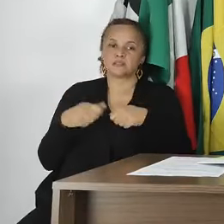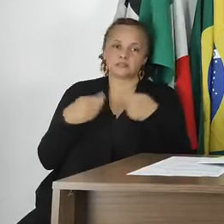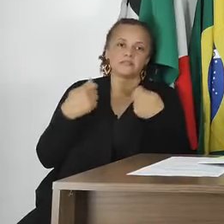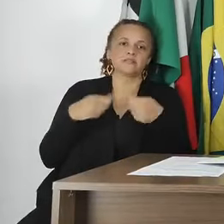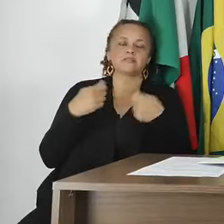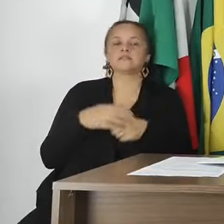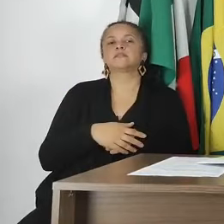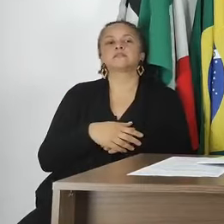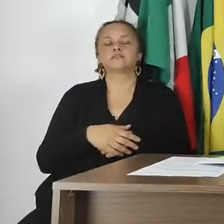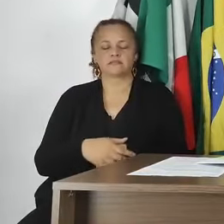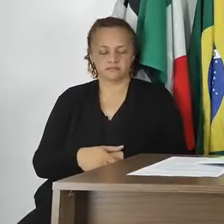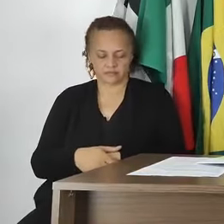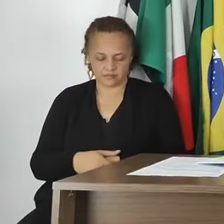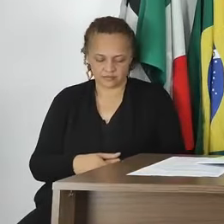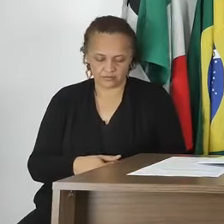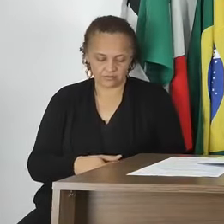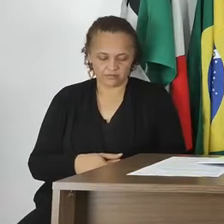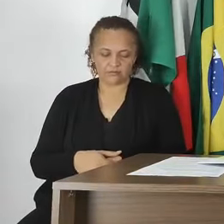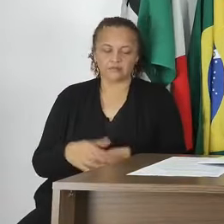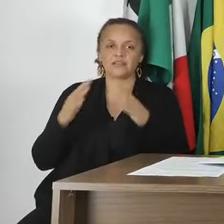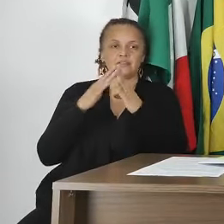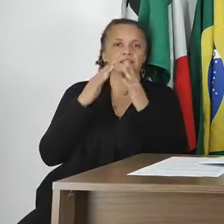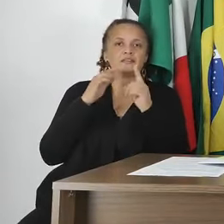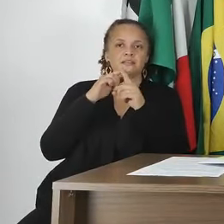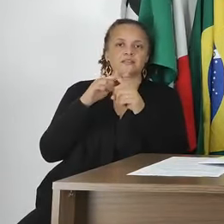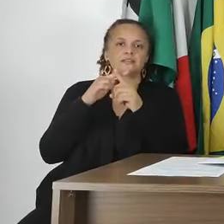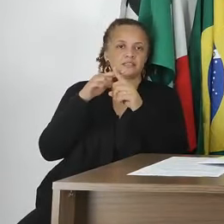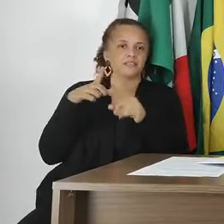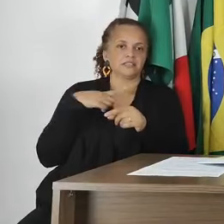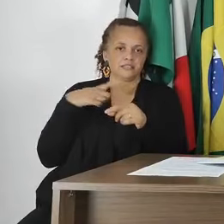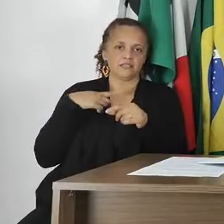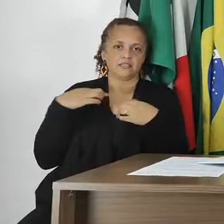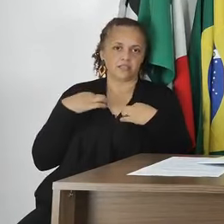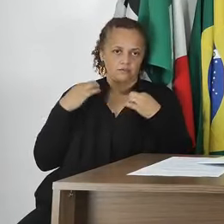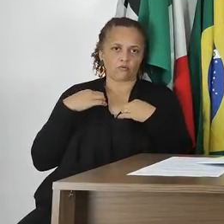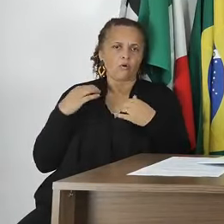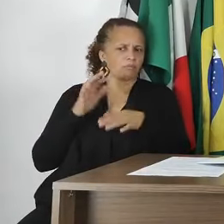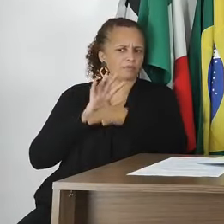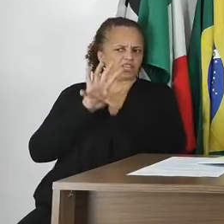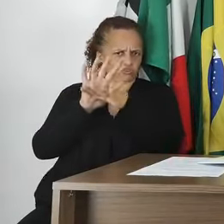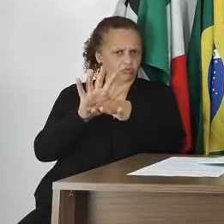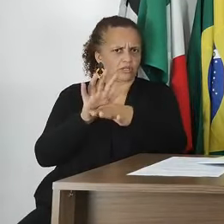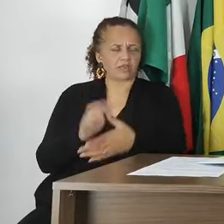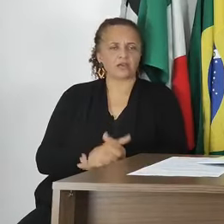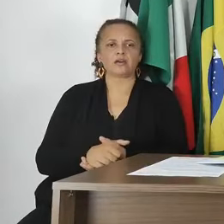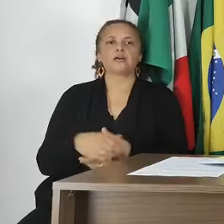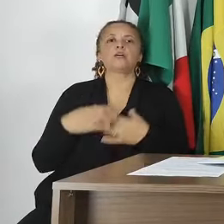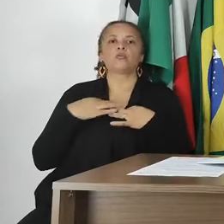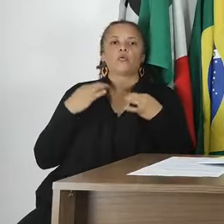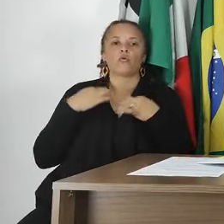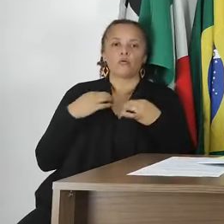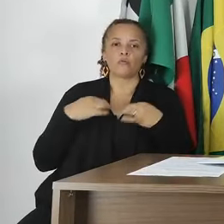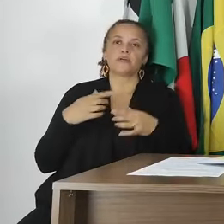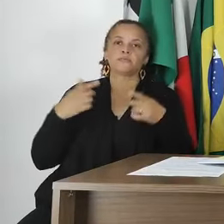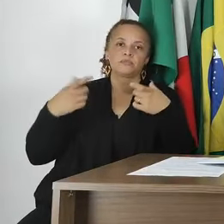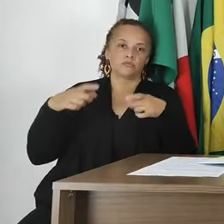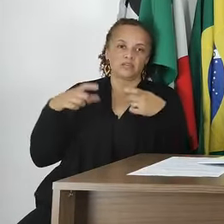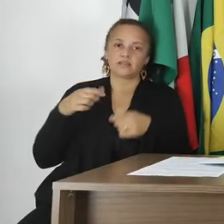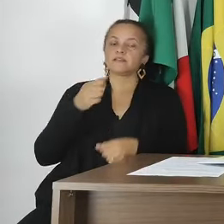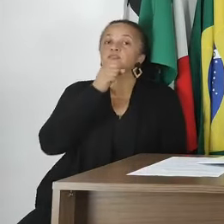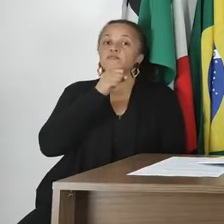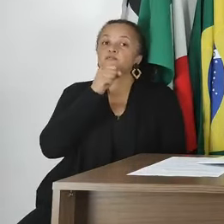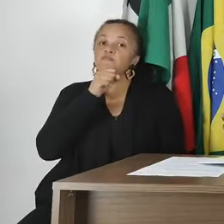precisando, geralmente a igreja evangélica, ela manda roupas para a instituição, manda roupas para o asilo, manda roupas